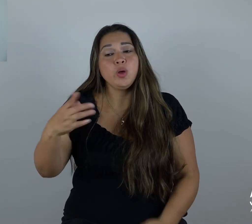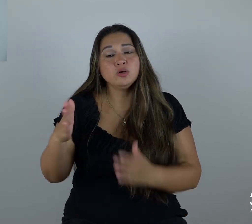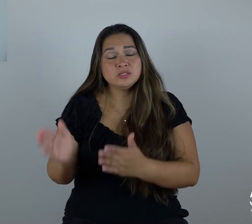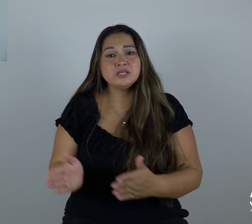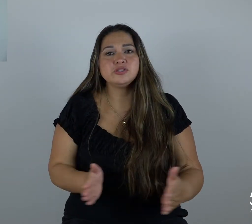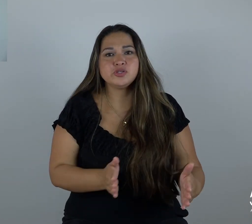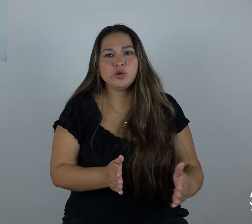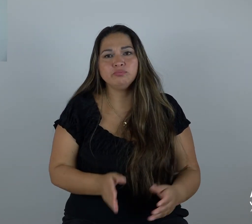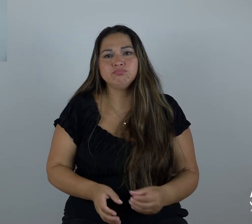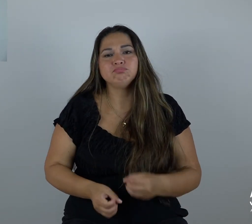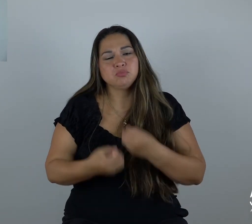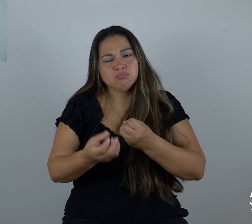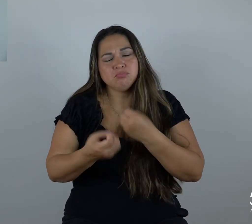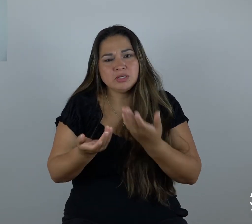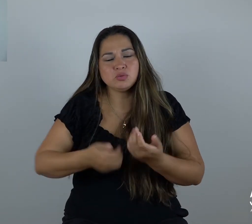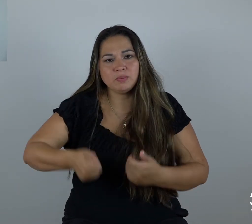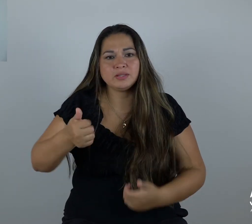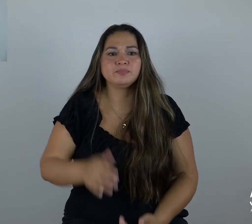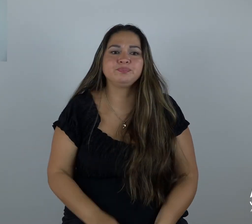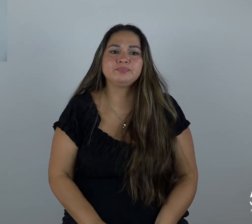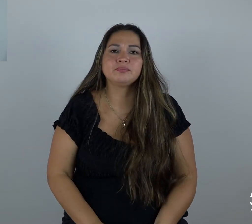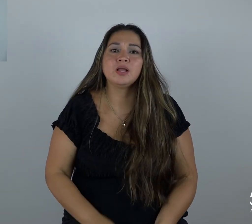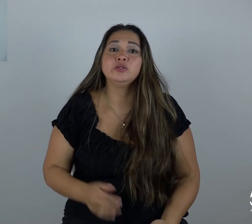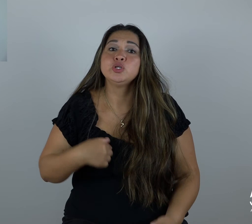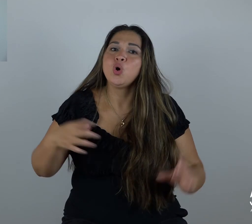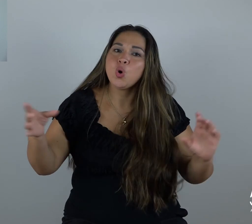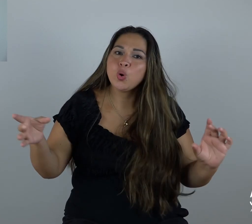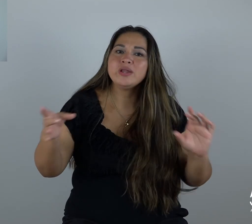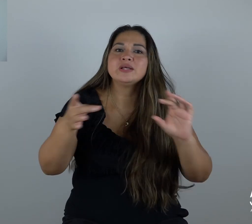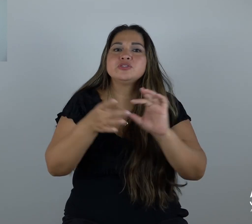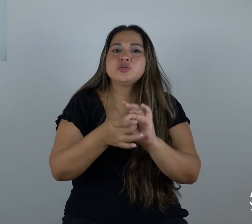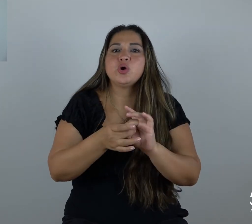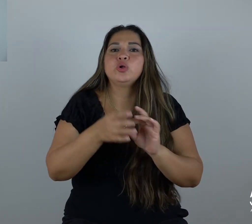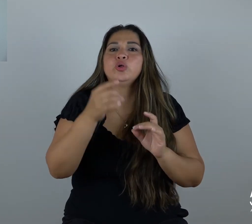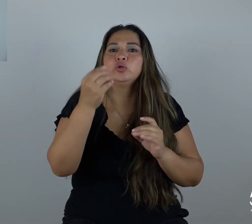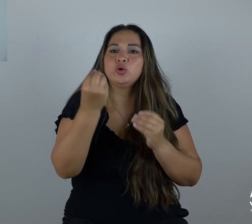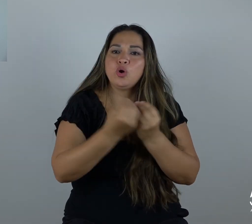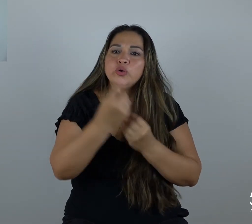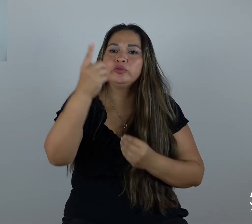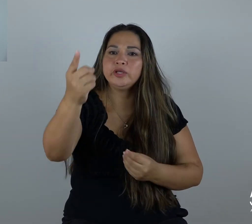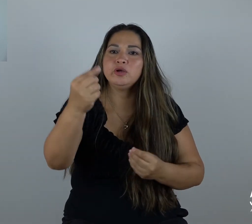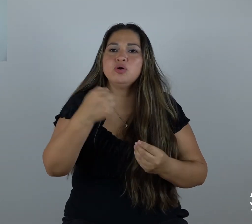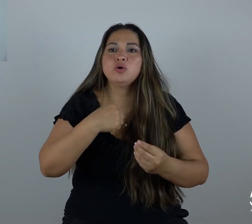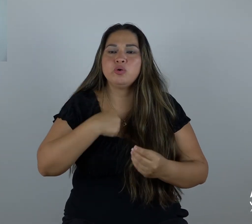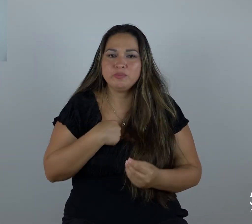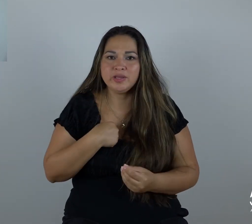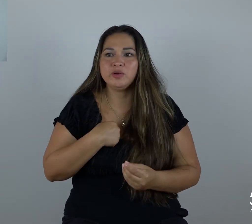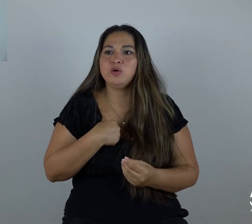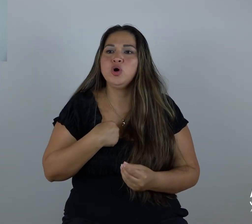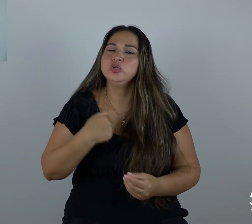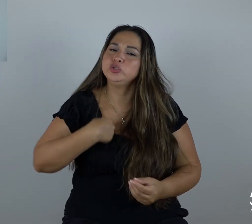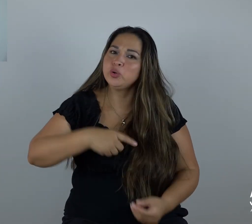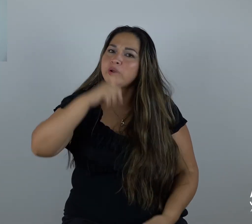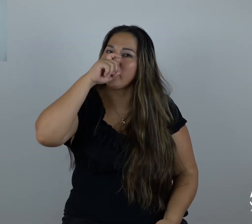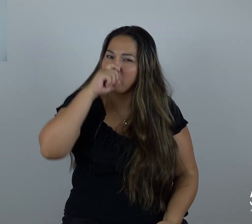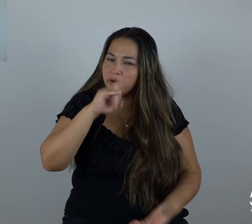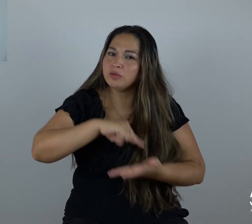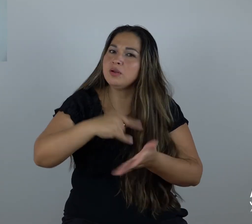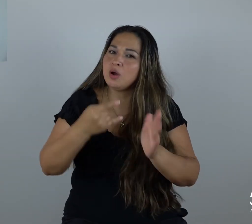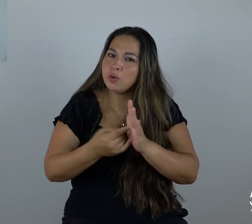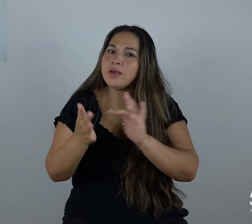esto, ¿no? Pero hay una conexión maravillosa, unos a otros. Yo tomo el pan, tomo el vino, recuerdo su obra,